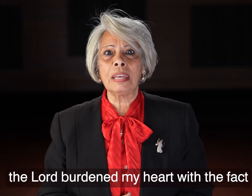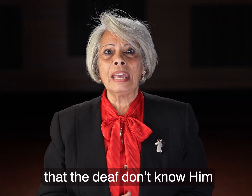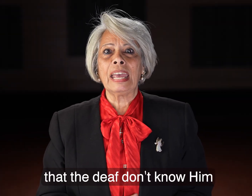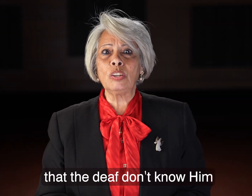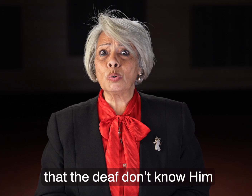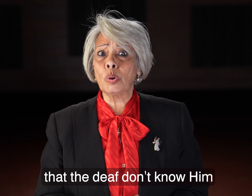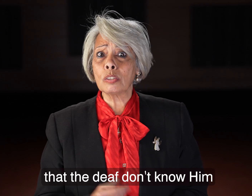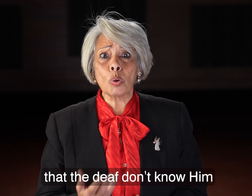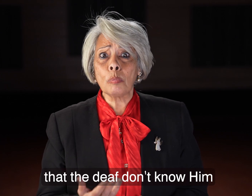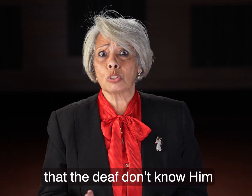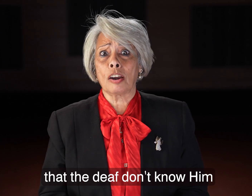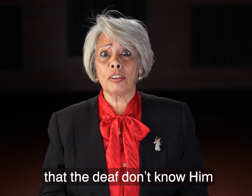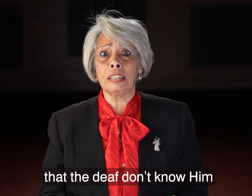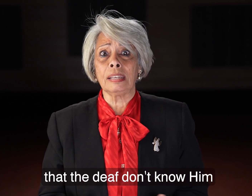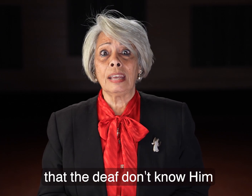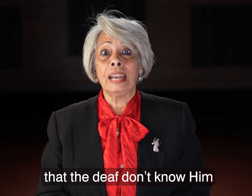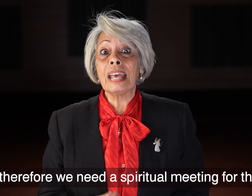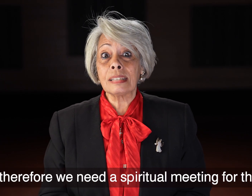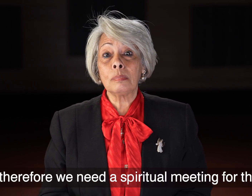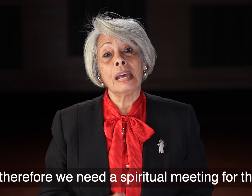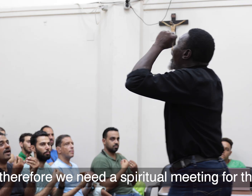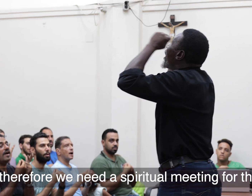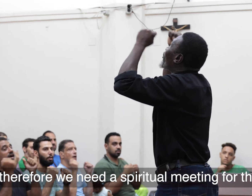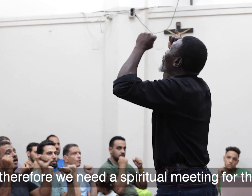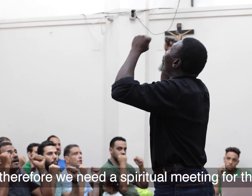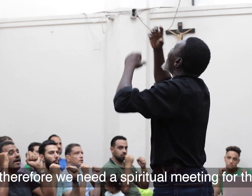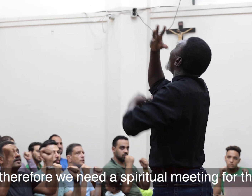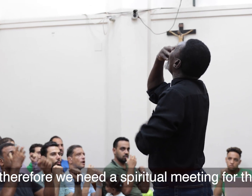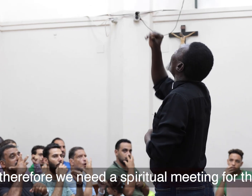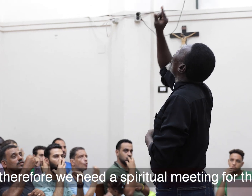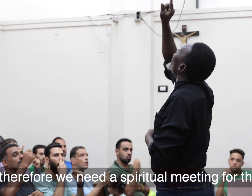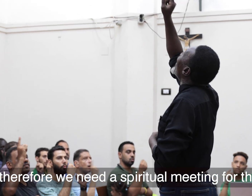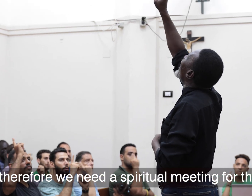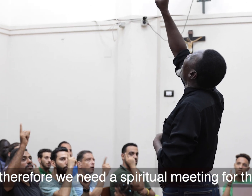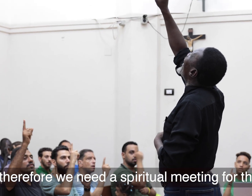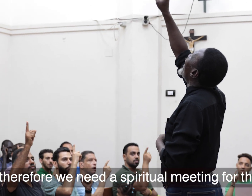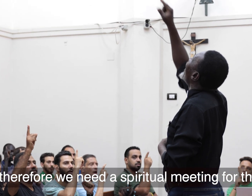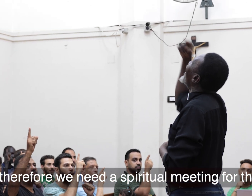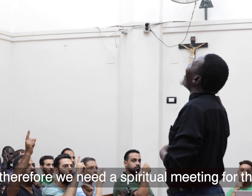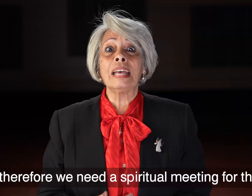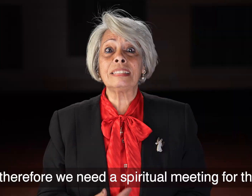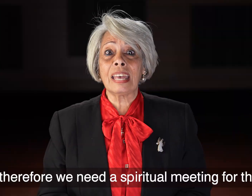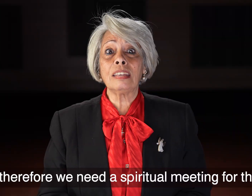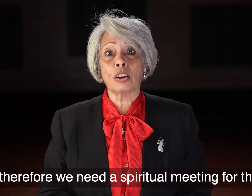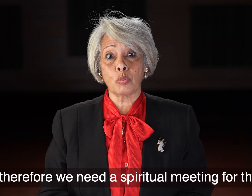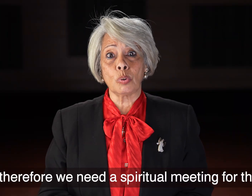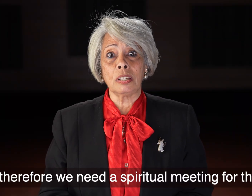أنه الصم مش عارفيني لازم اجتماع نعلمهم إزاي يعرفوني